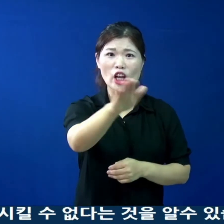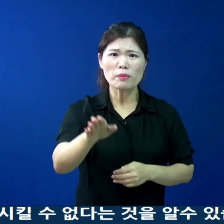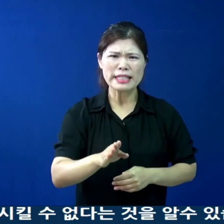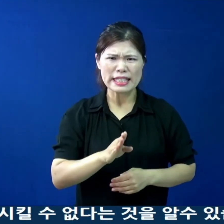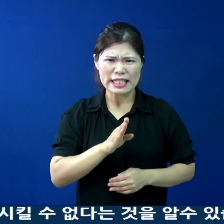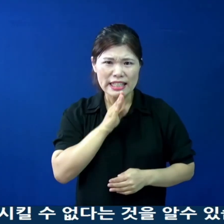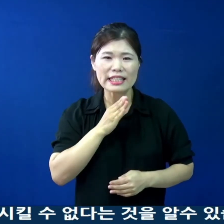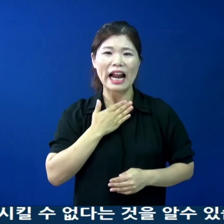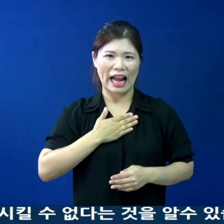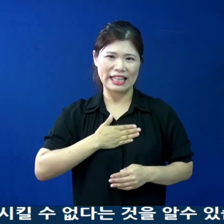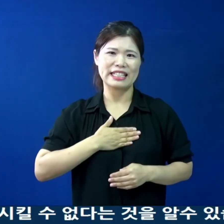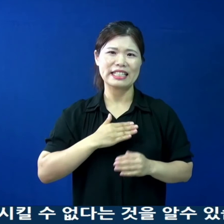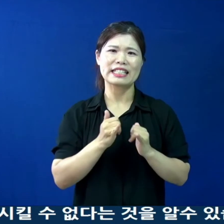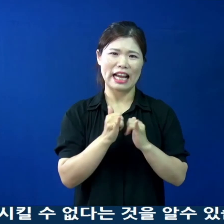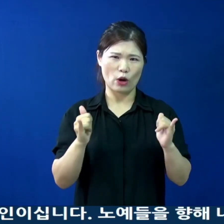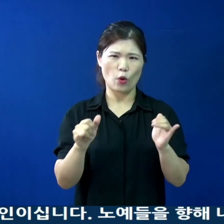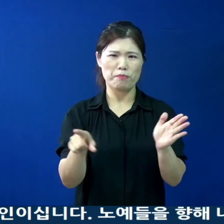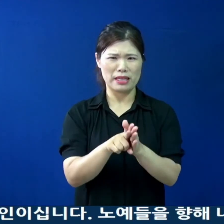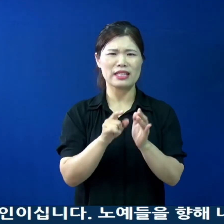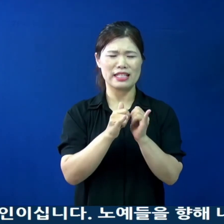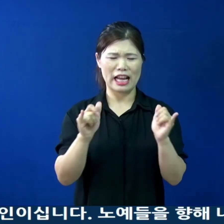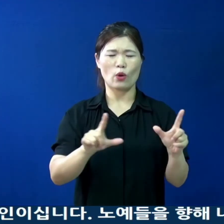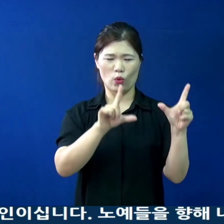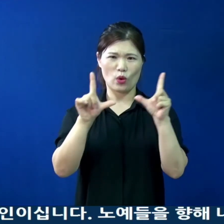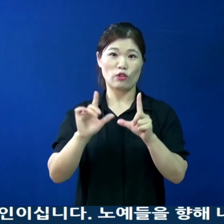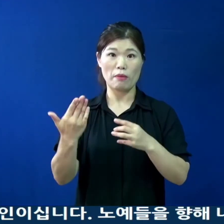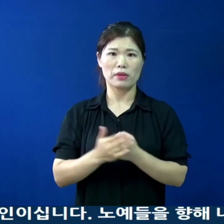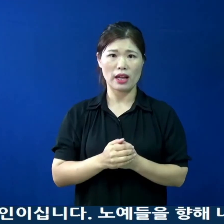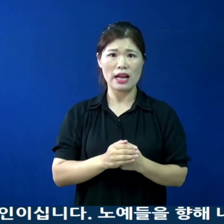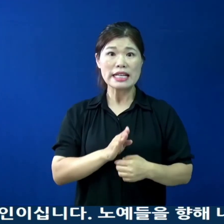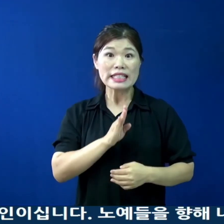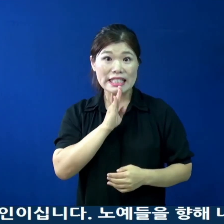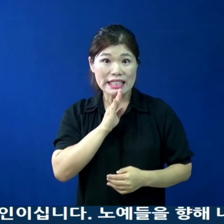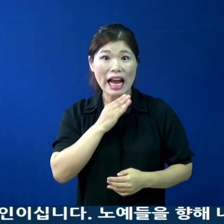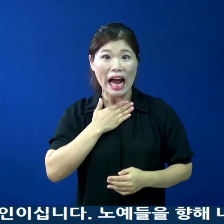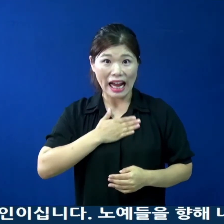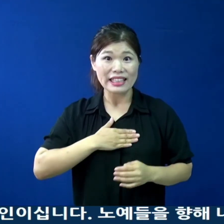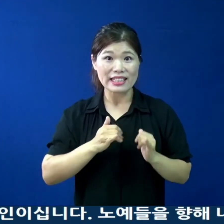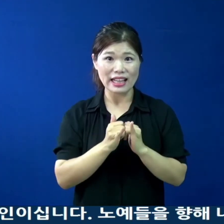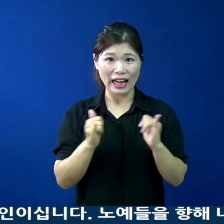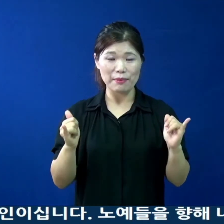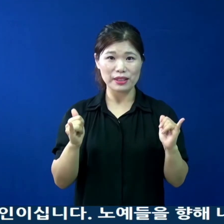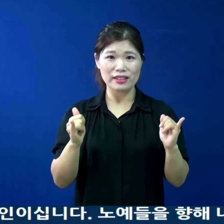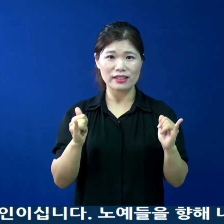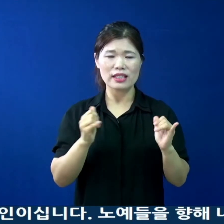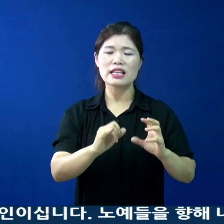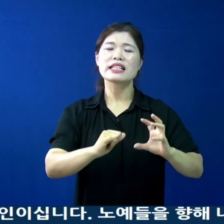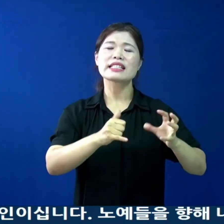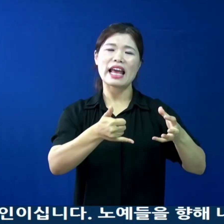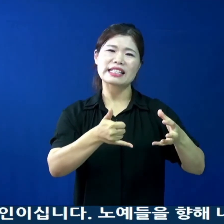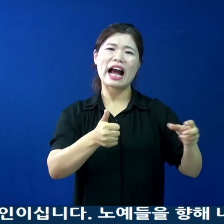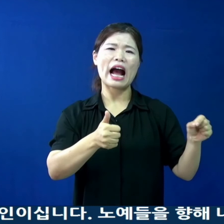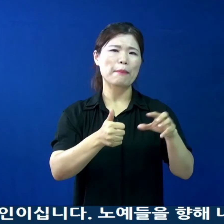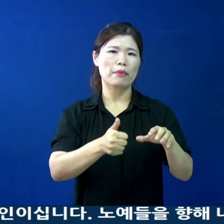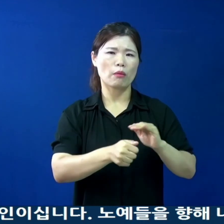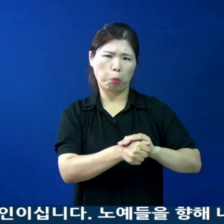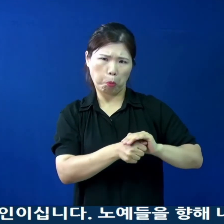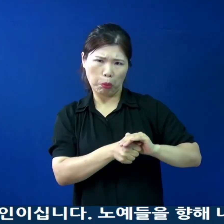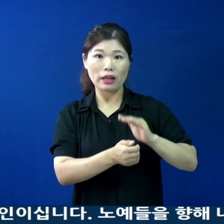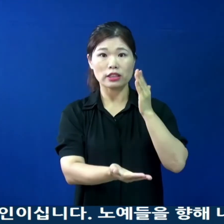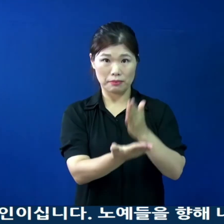자로, 믿는 자로 사시는 분들입니다. 진짜를 아는 분들이기에 세상 앞에 위축되지